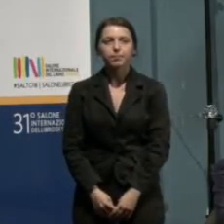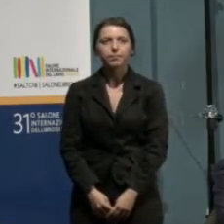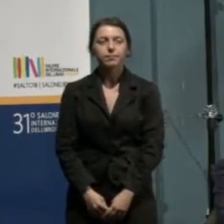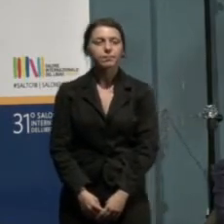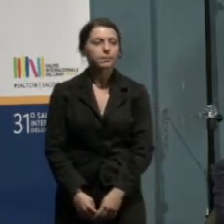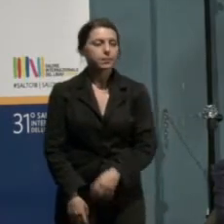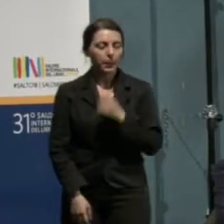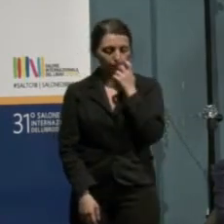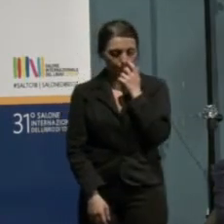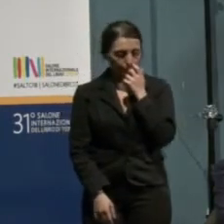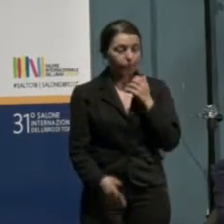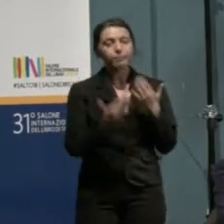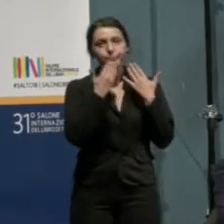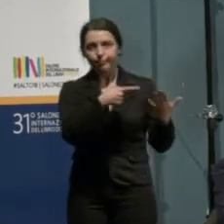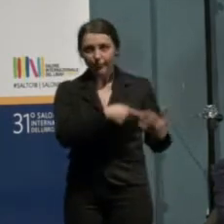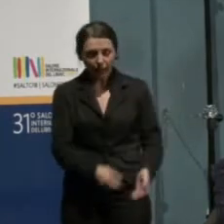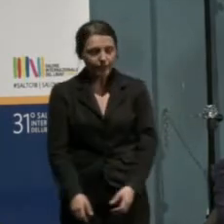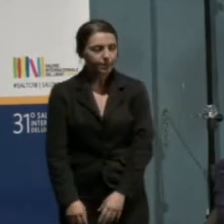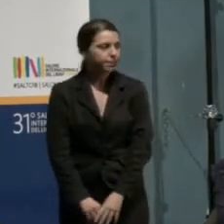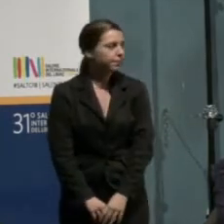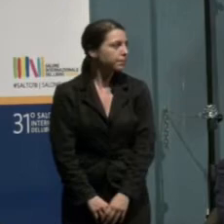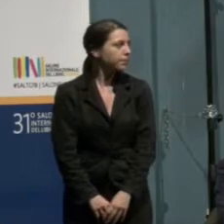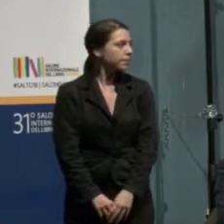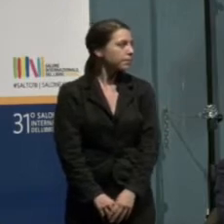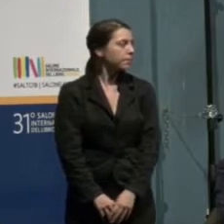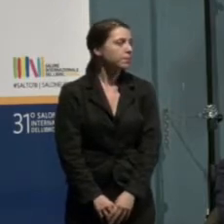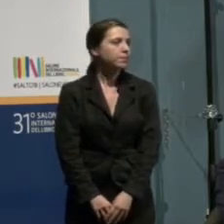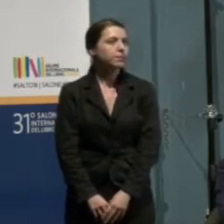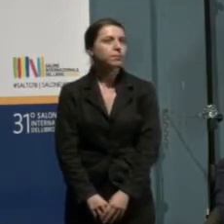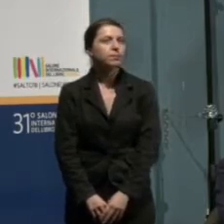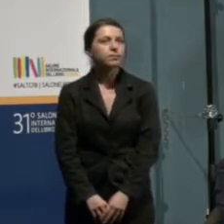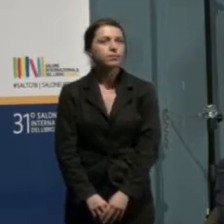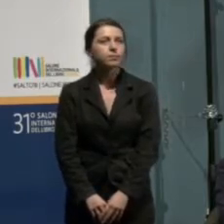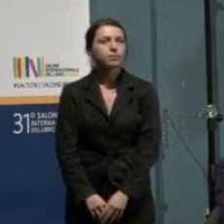grazie alessandra ballerini si